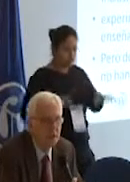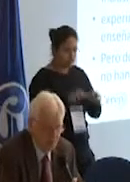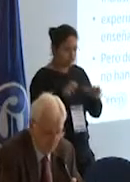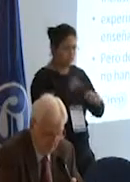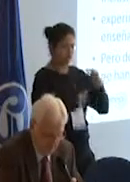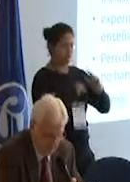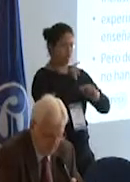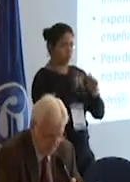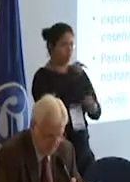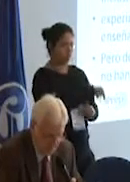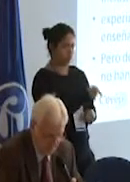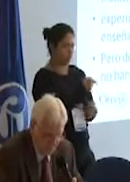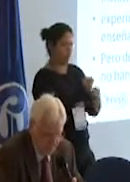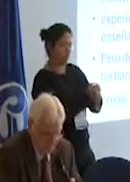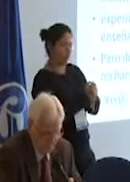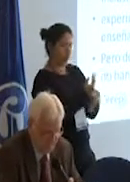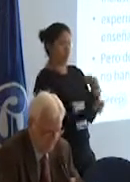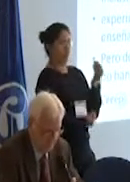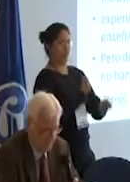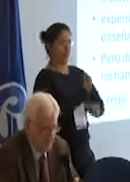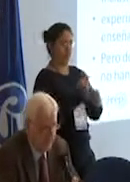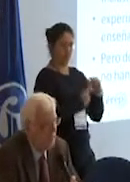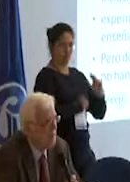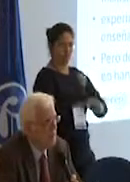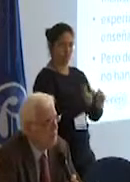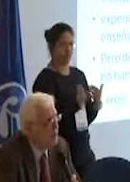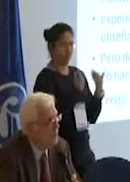realizaron los docentes?